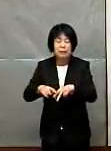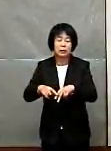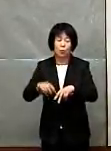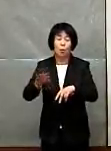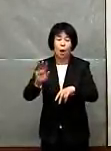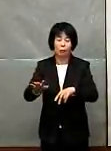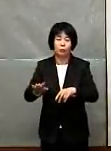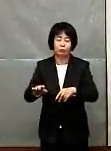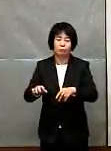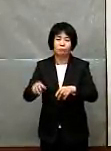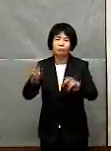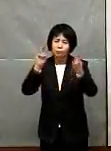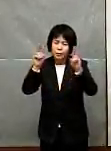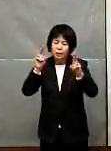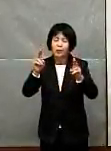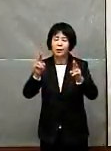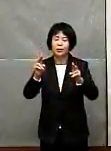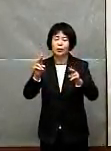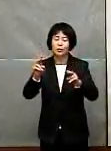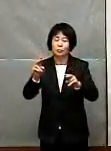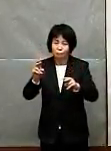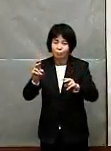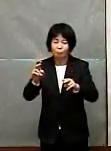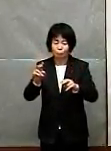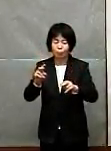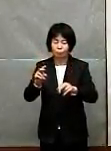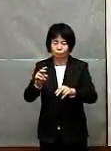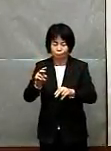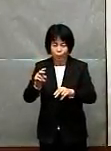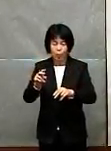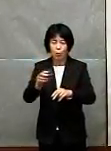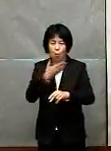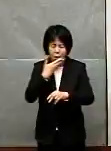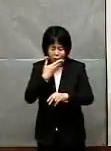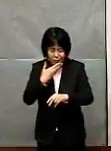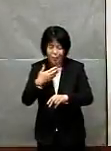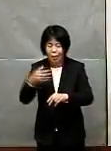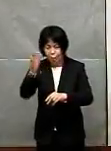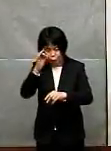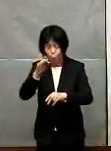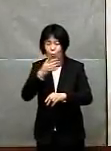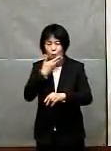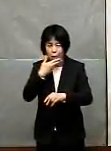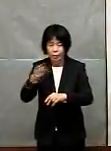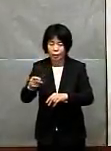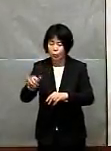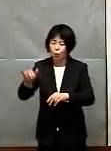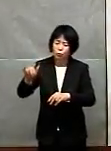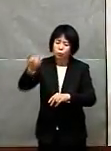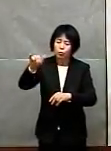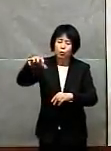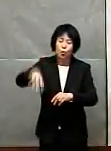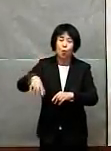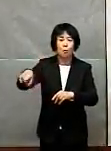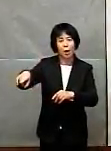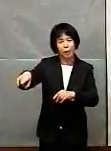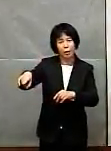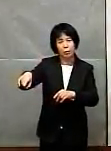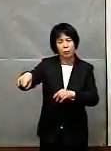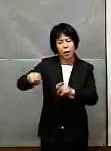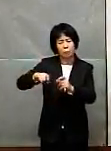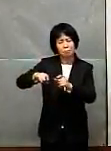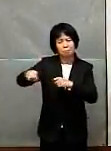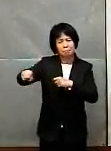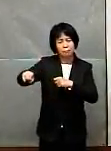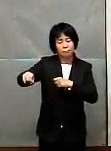ネスの足、観光の足でもあるのですが、空港といいますとどうしても遠距離といい